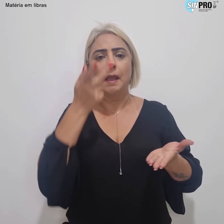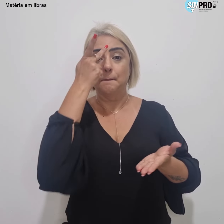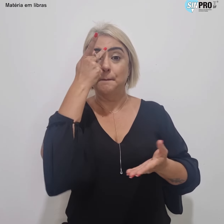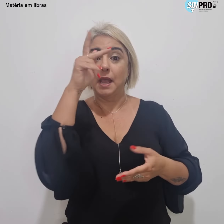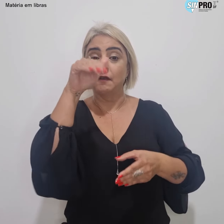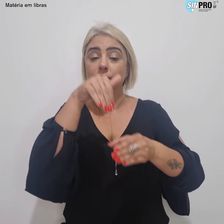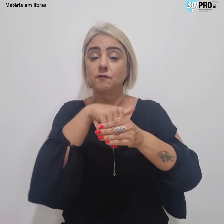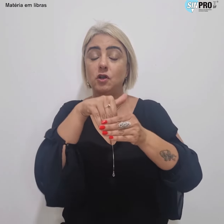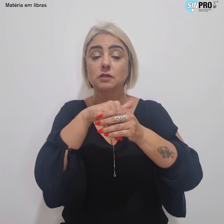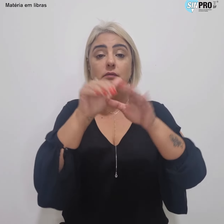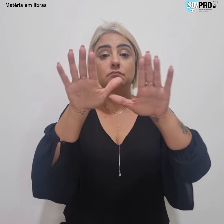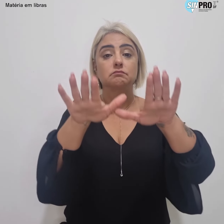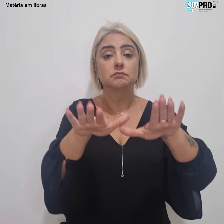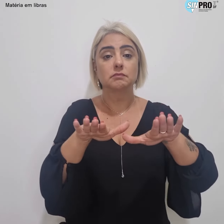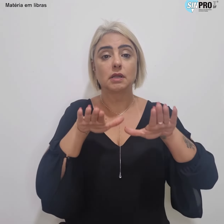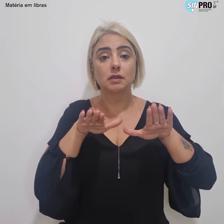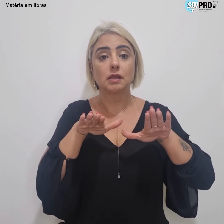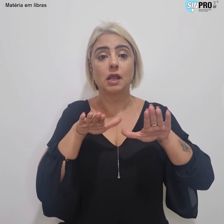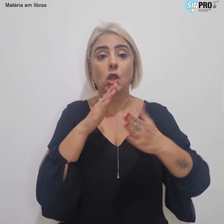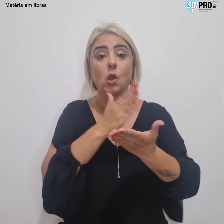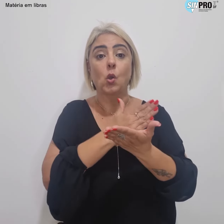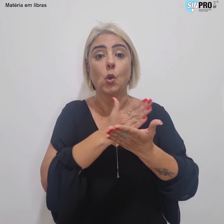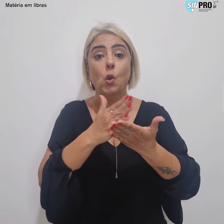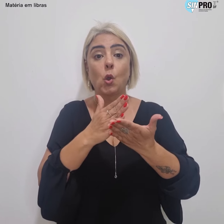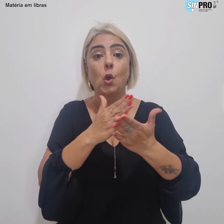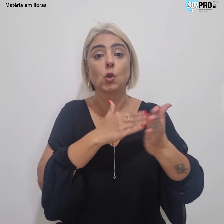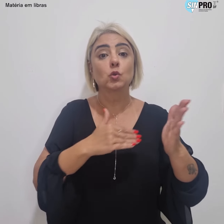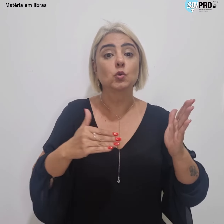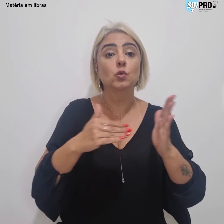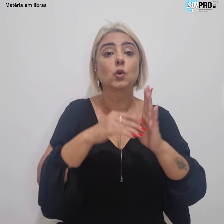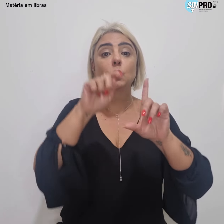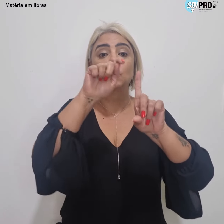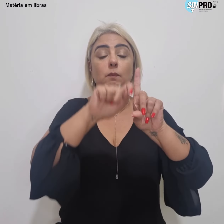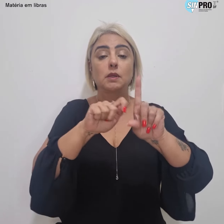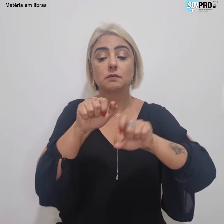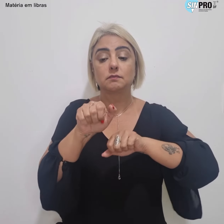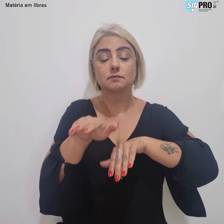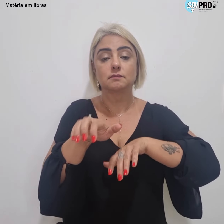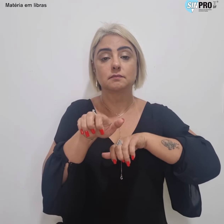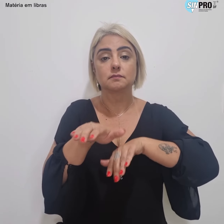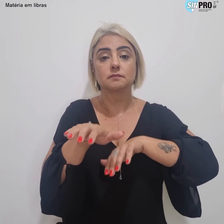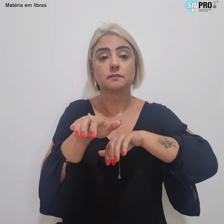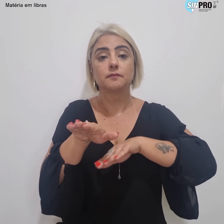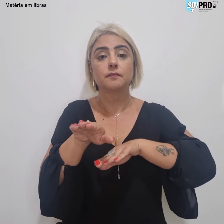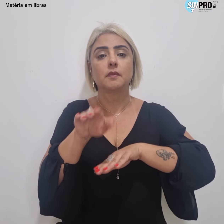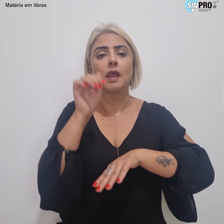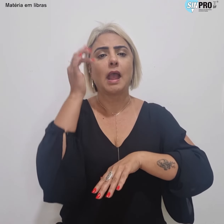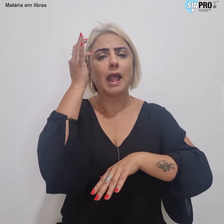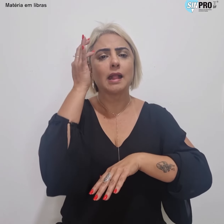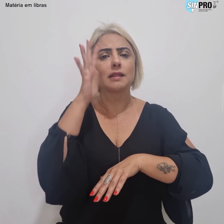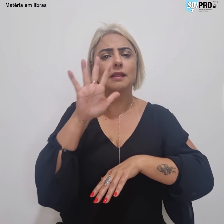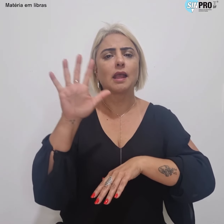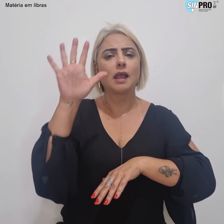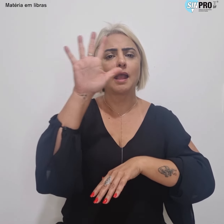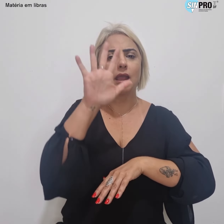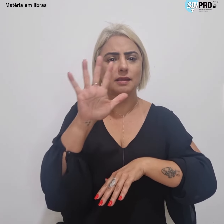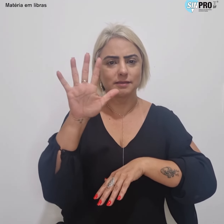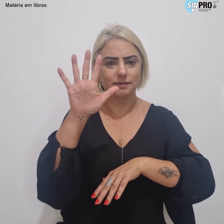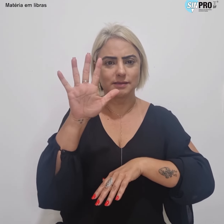em plenário, que deve correr durante todo este mês de setembro, a questão da aplicação da tese